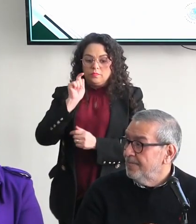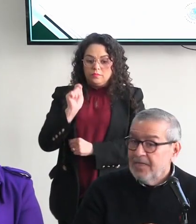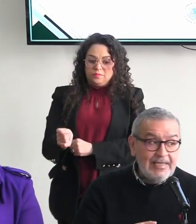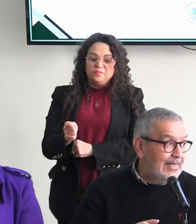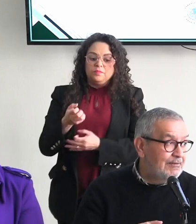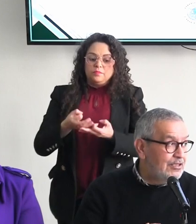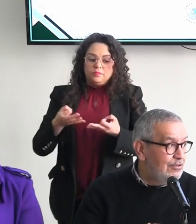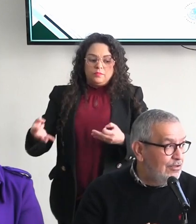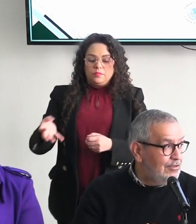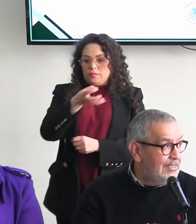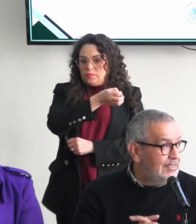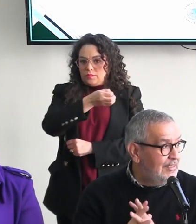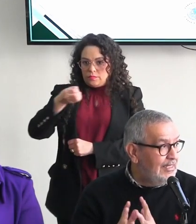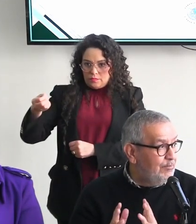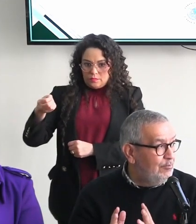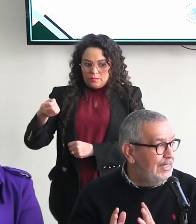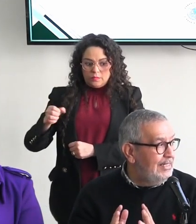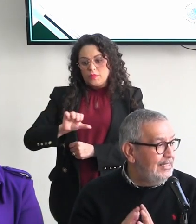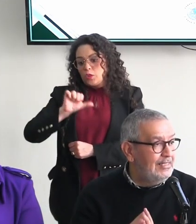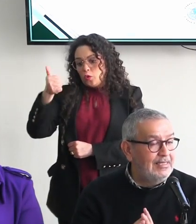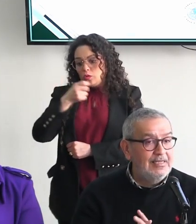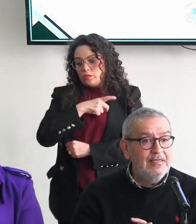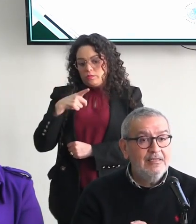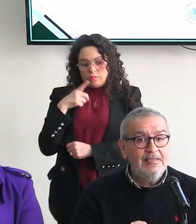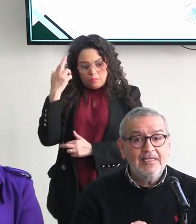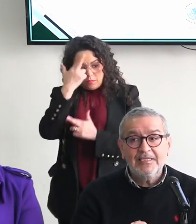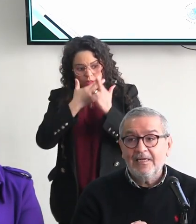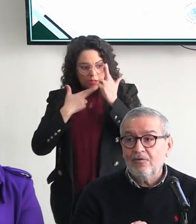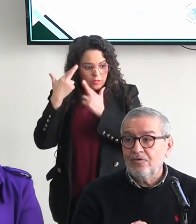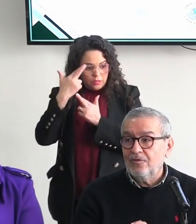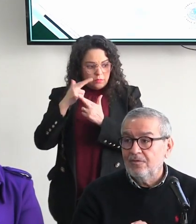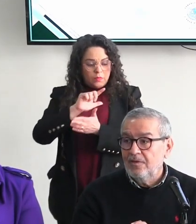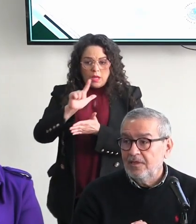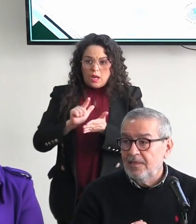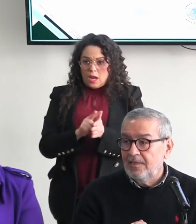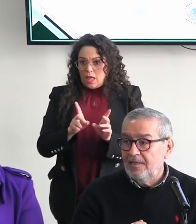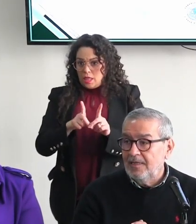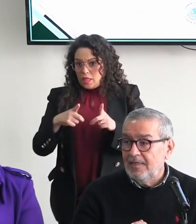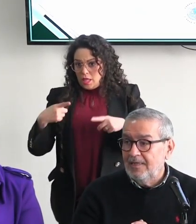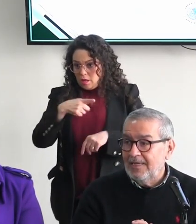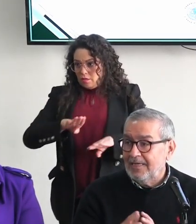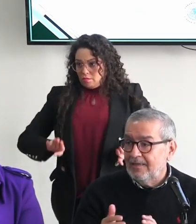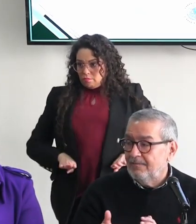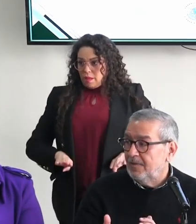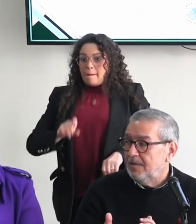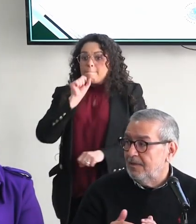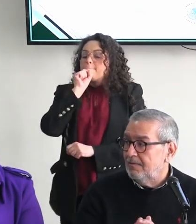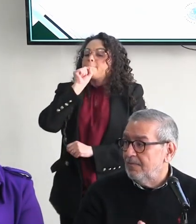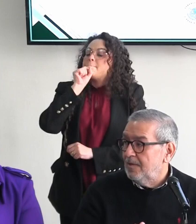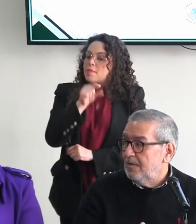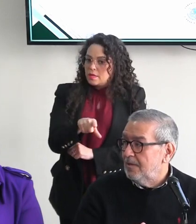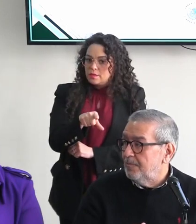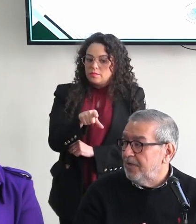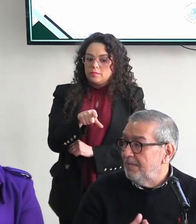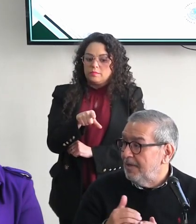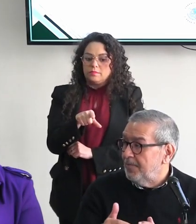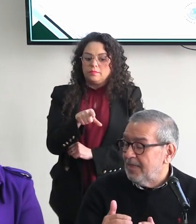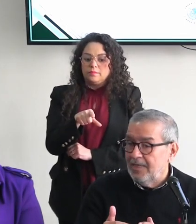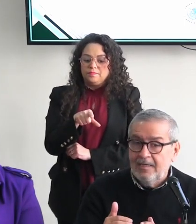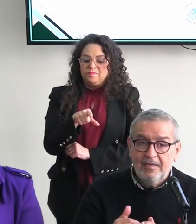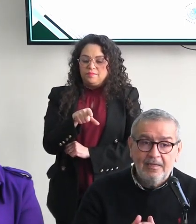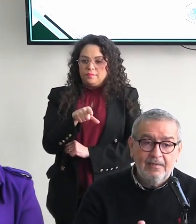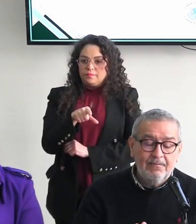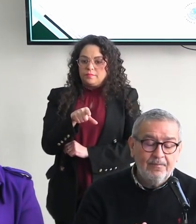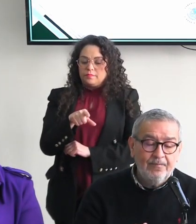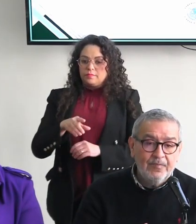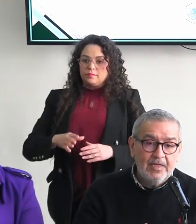Territorial, la revisión de otras, la propia Ley de Desarrollo, la que priva